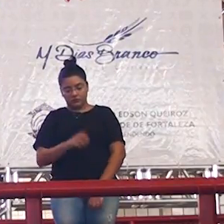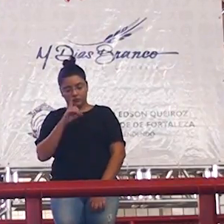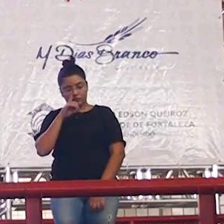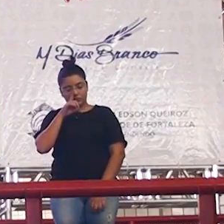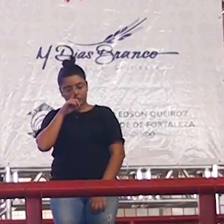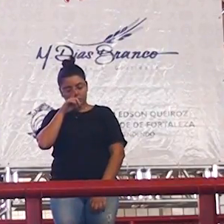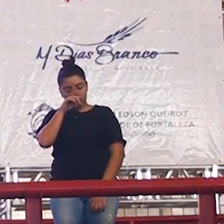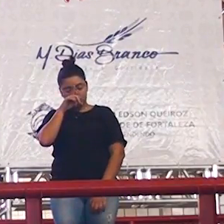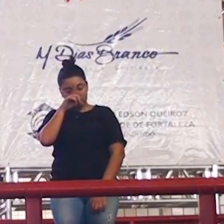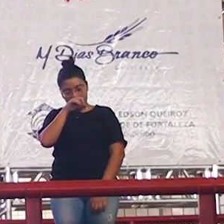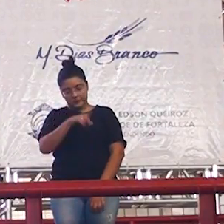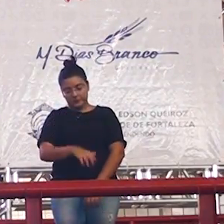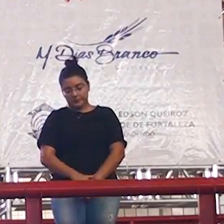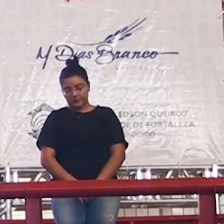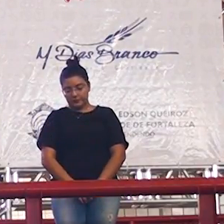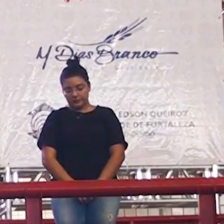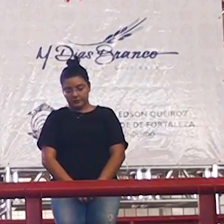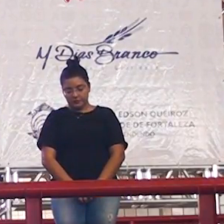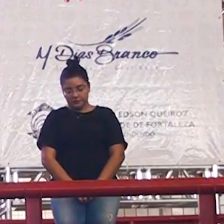Próximo.